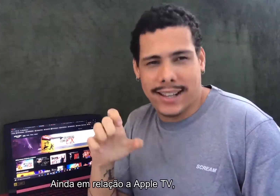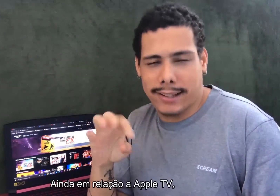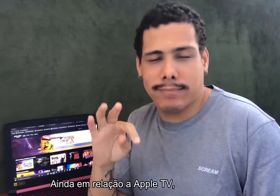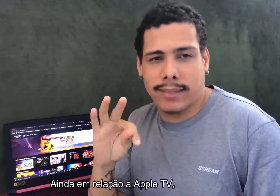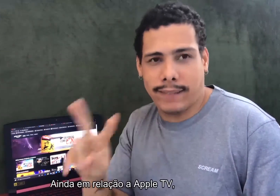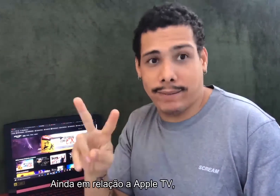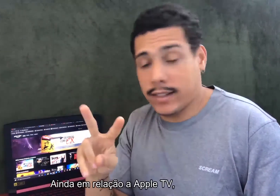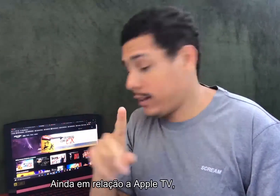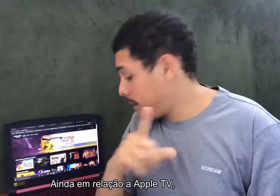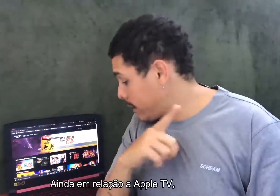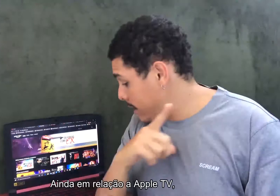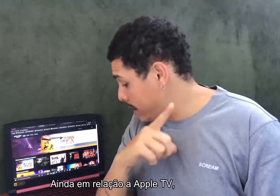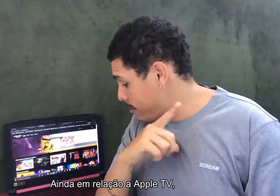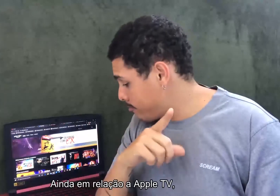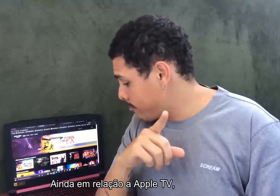Ainda em relação à Apple TV,